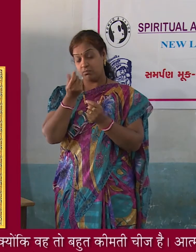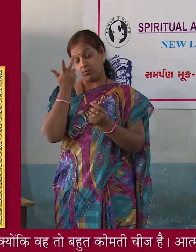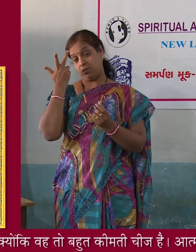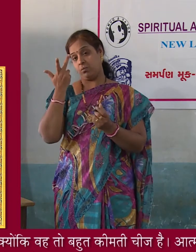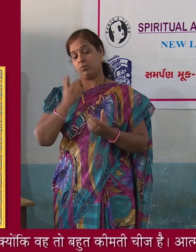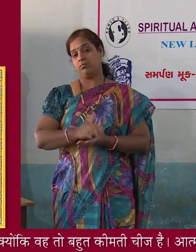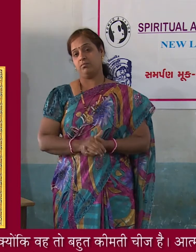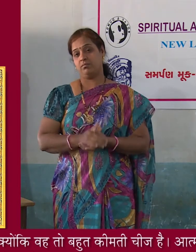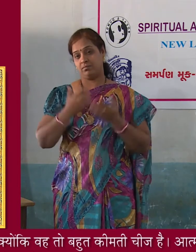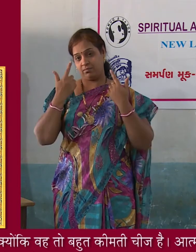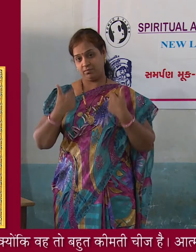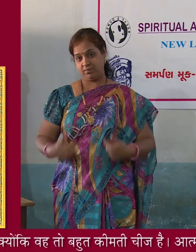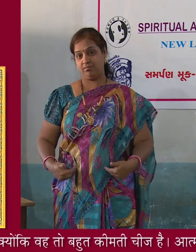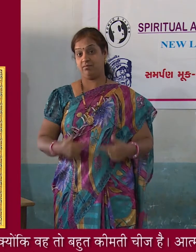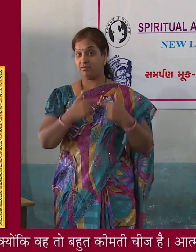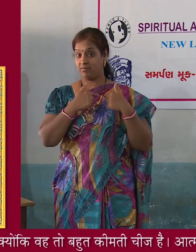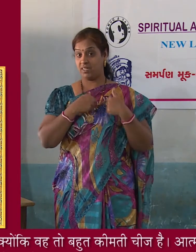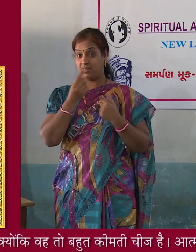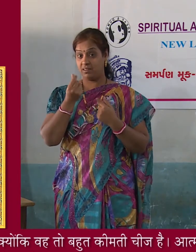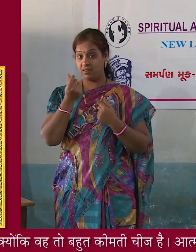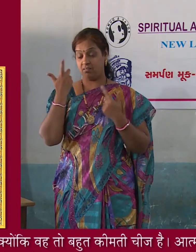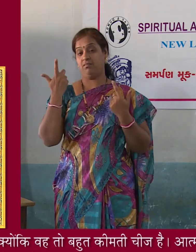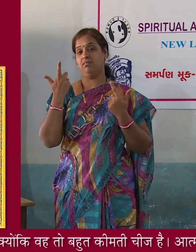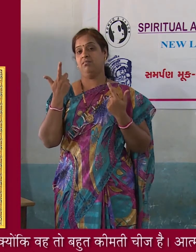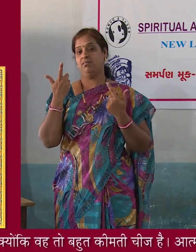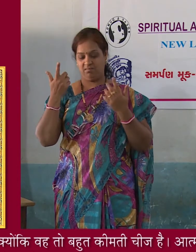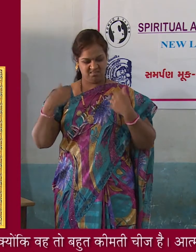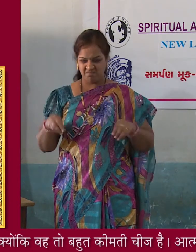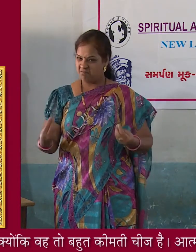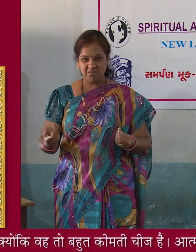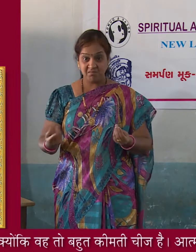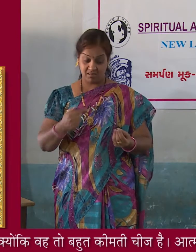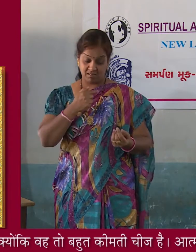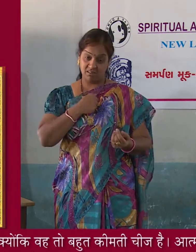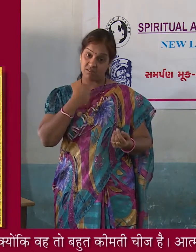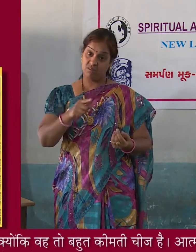आत्मा शरीर में एक मोती के समान है।